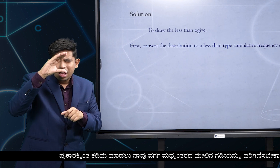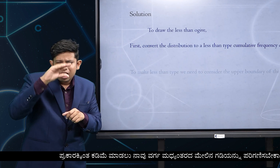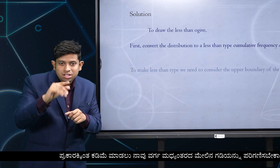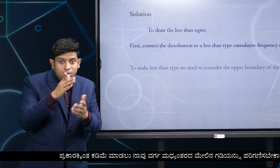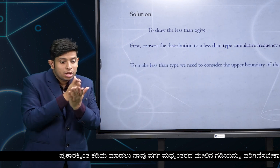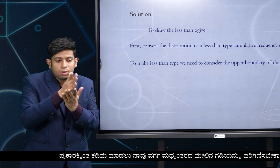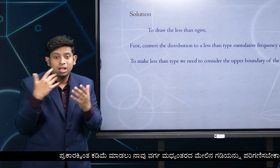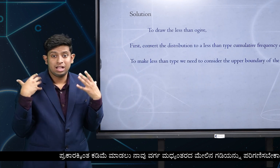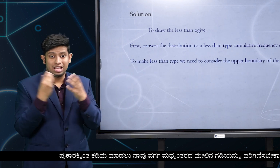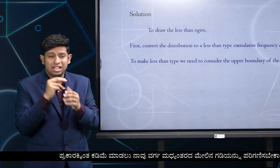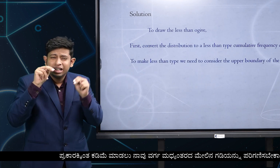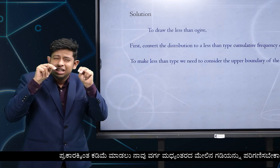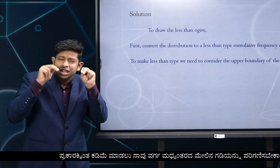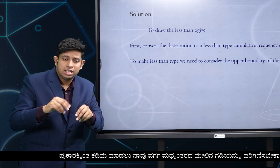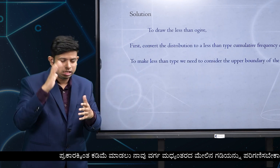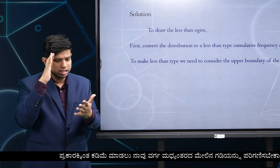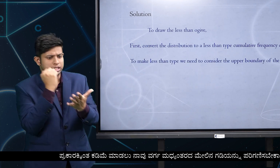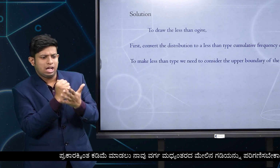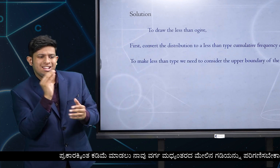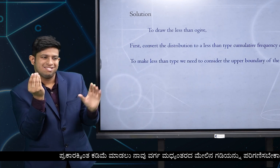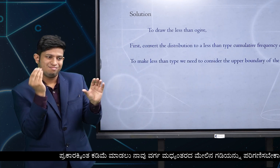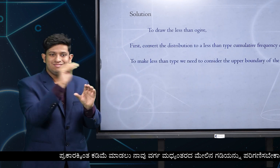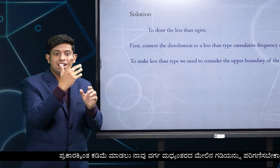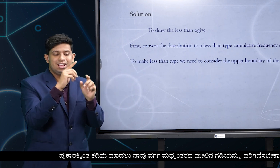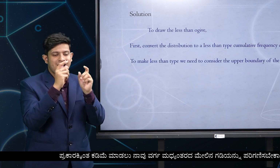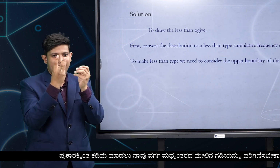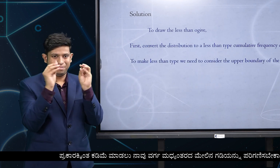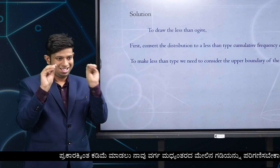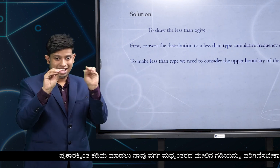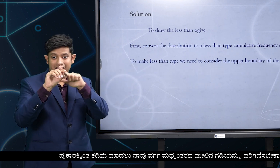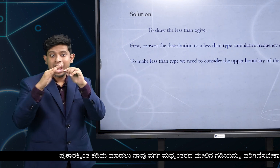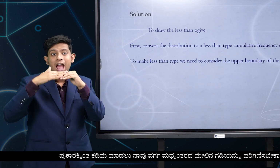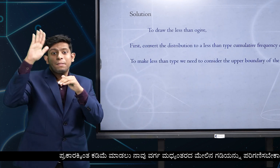ಪ್ರಕಾರಕ್ಕಿಂತ ಕಡಿಮೆ ಮಾಡಲು ನಾವು ವರ್ಗ ಮಧ್ಯಂತರದ ಮೇಲಿನ ಗಡಿಯನ್ನು ಪರಿಗಣಿಸಬೇಕಾಗಿದೆ.